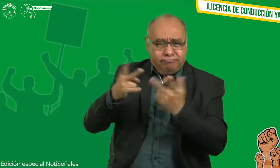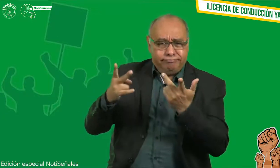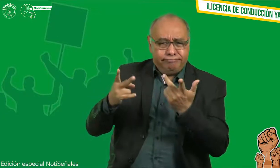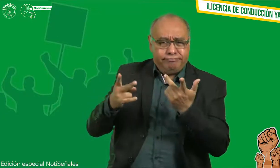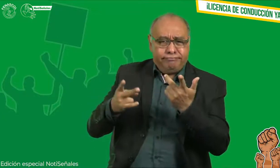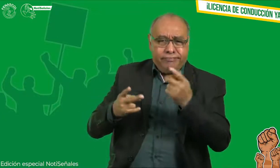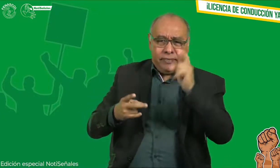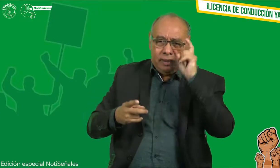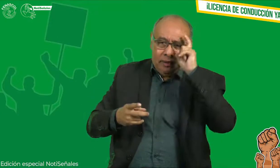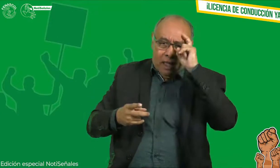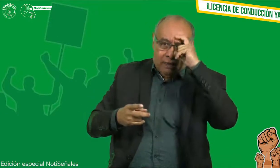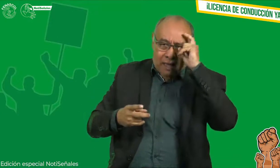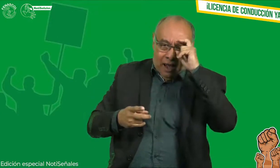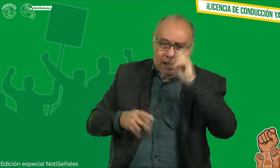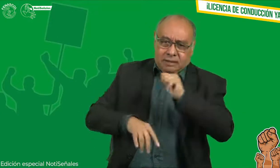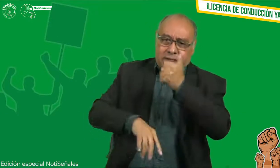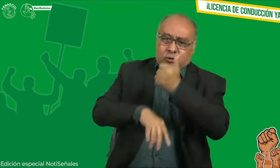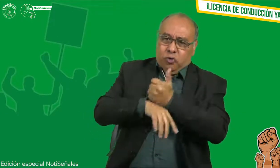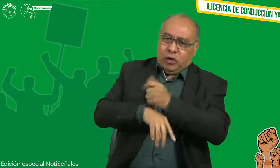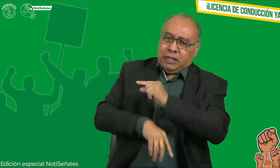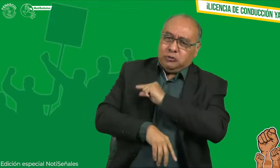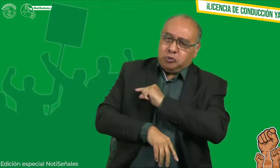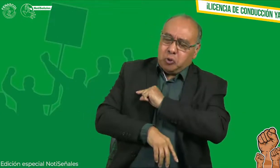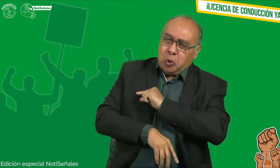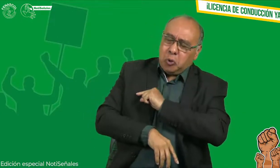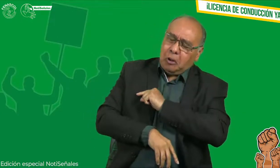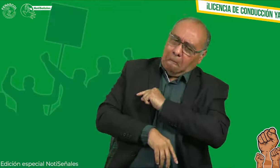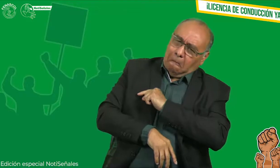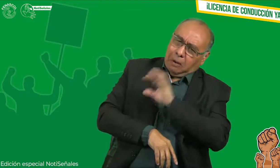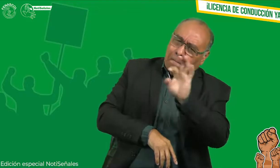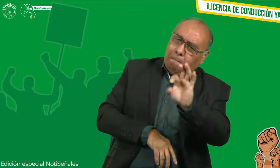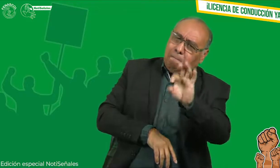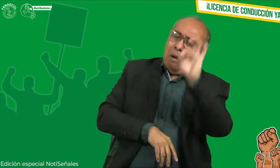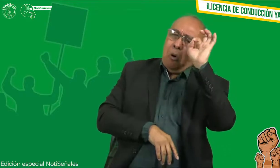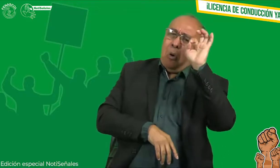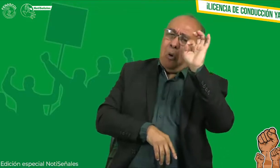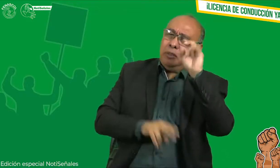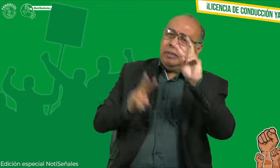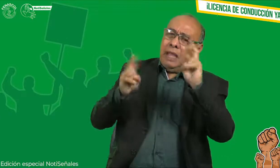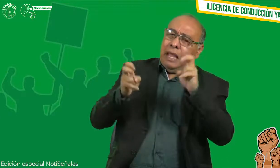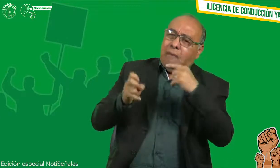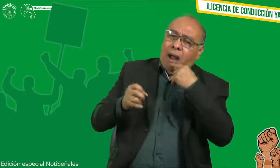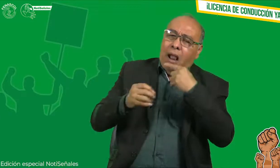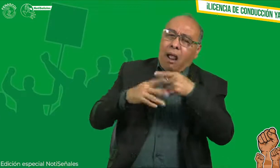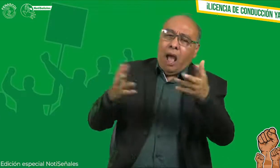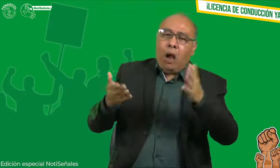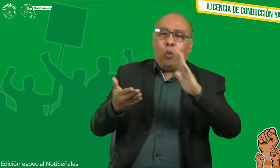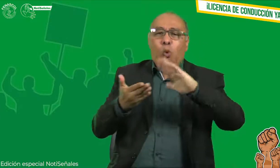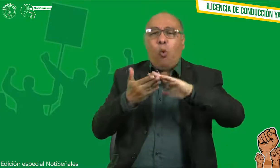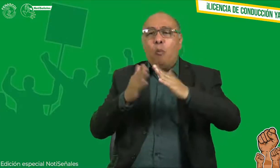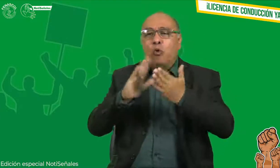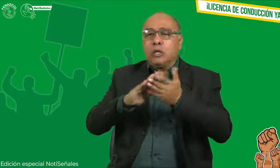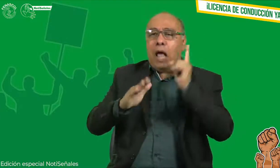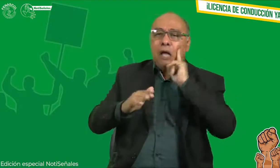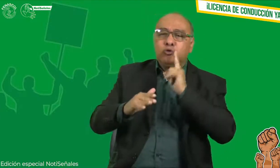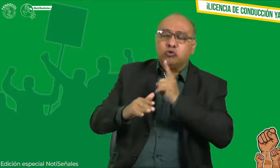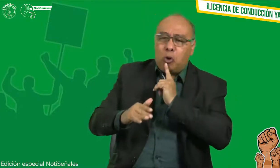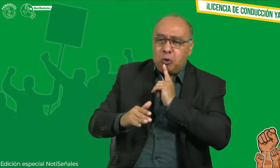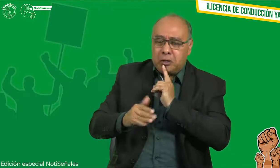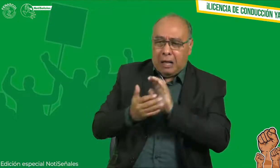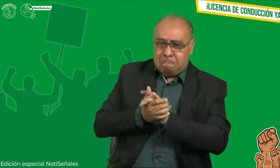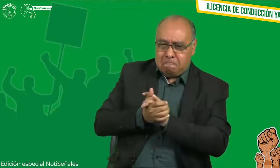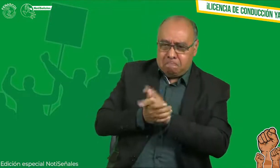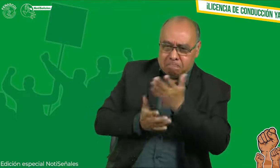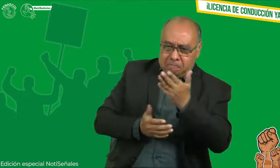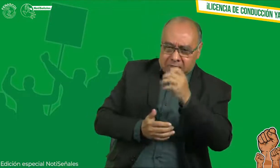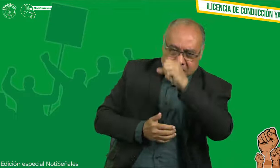no es así. Número dos, la doctora Natalia Martínez, directora del INSOR, también menciona